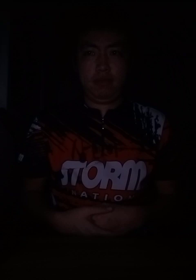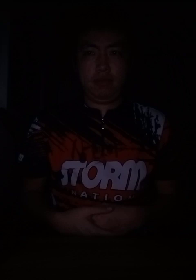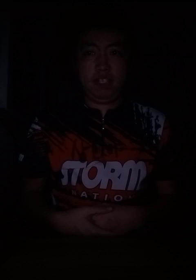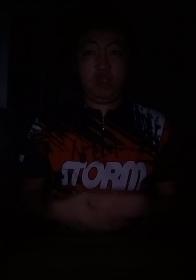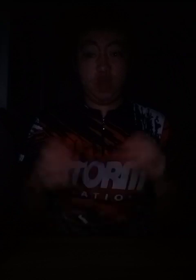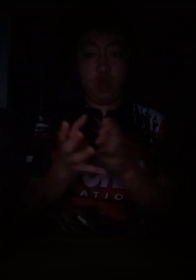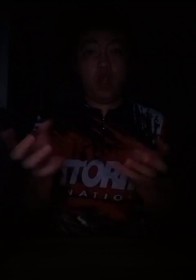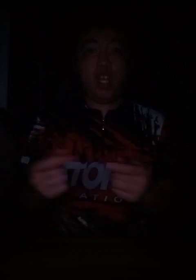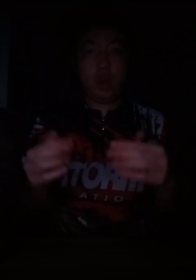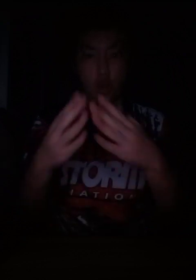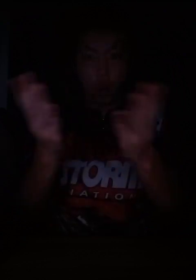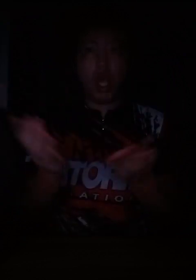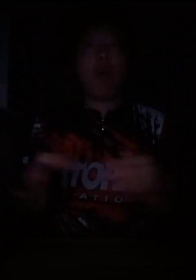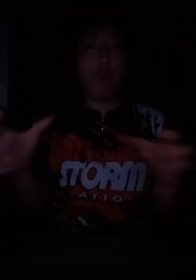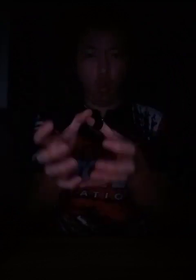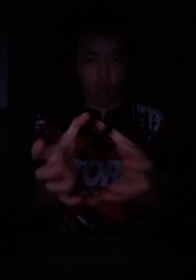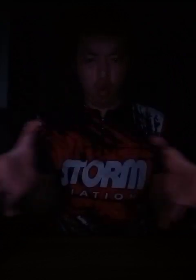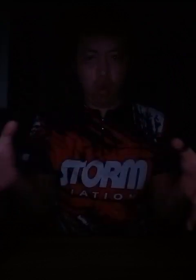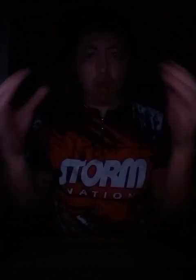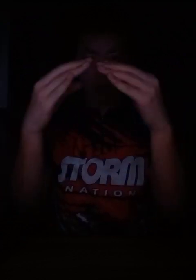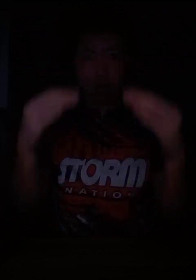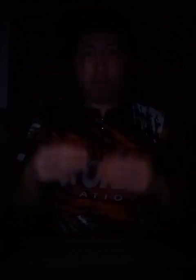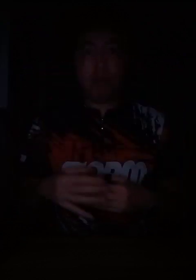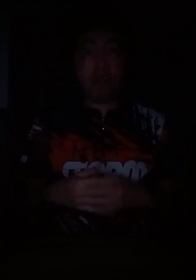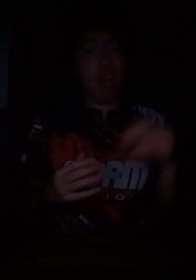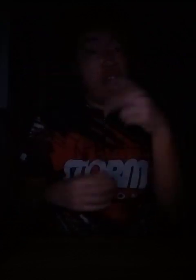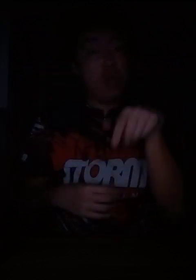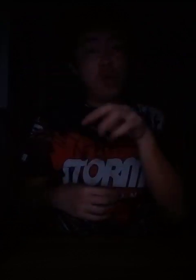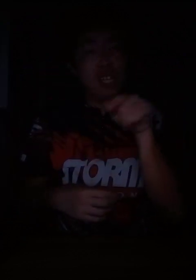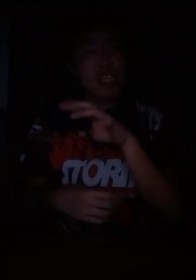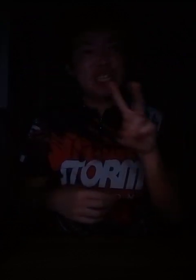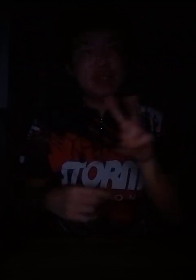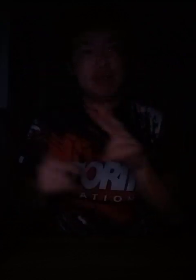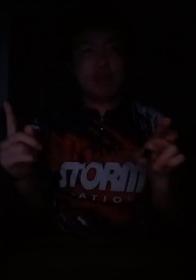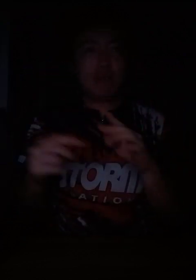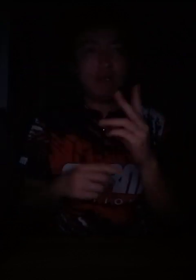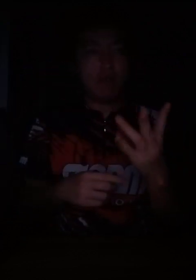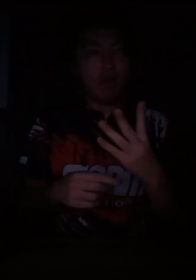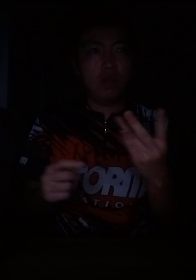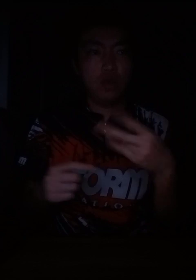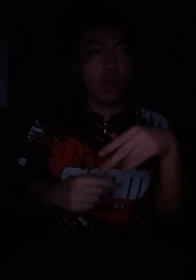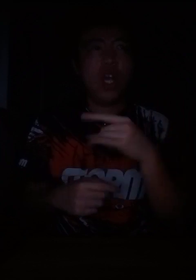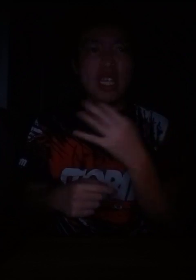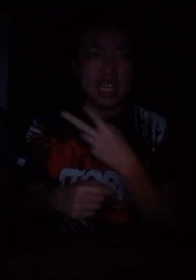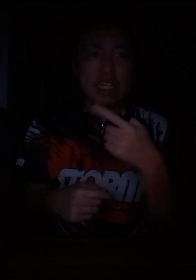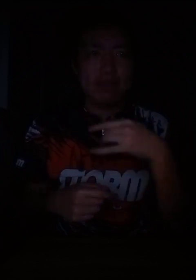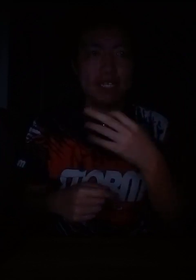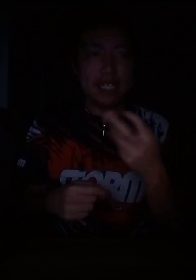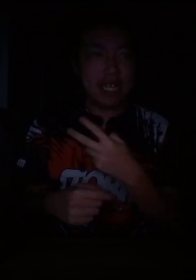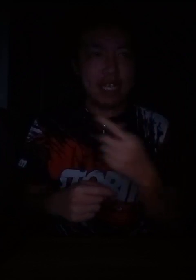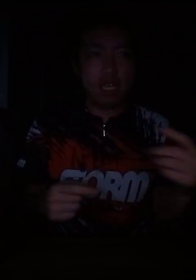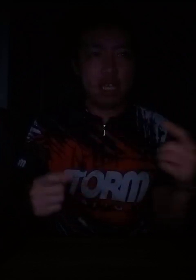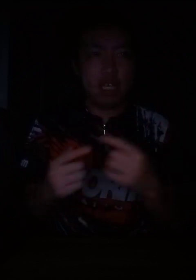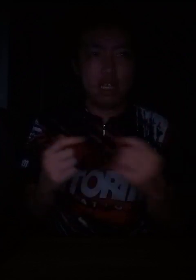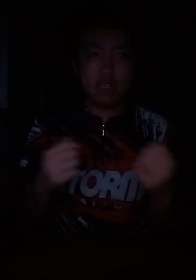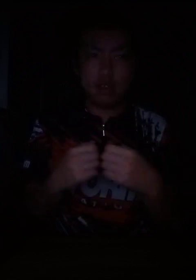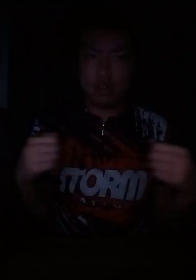과천 시내의 한 교회 앞 공터입니다. 지난 2017년 4월 손석희 JTBC 사장이 차량 사고를